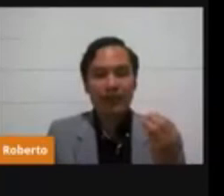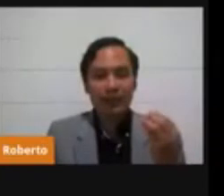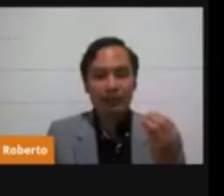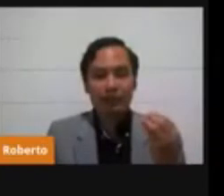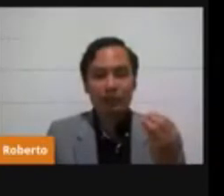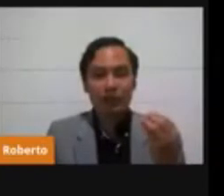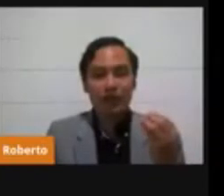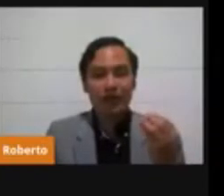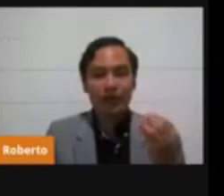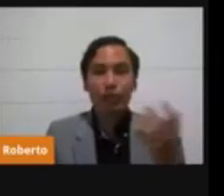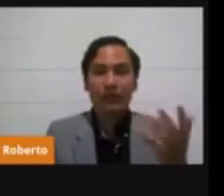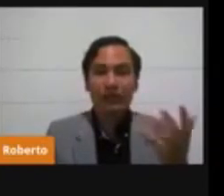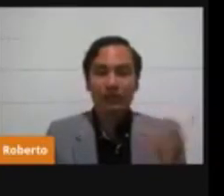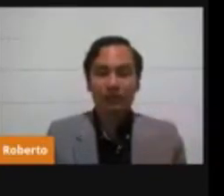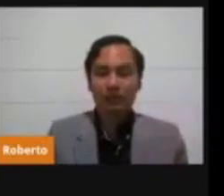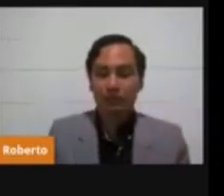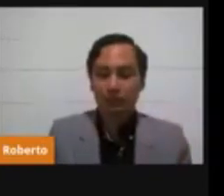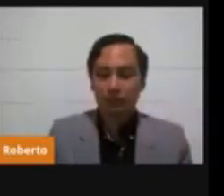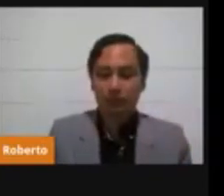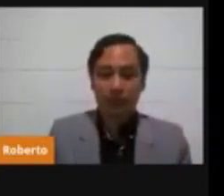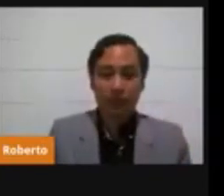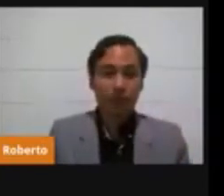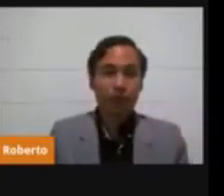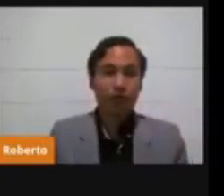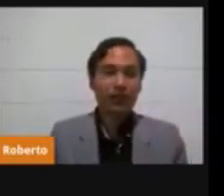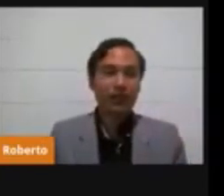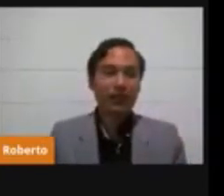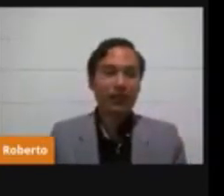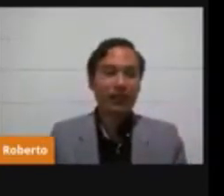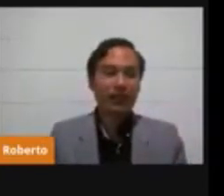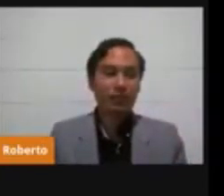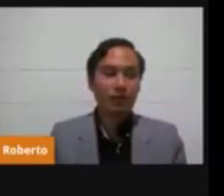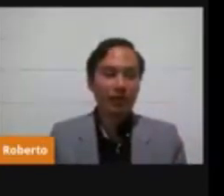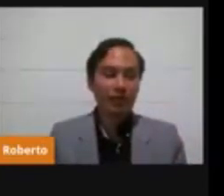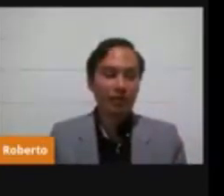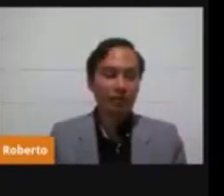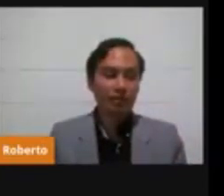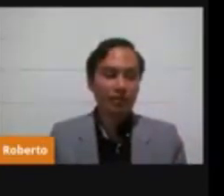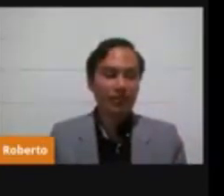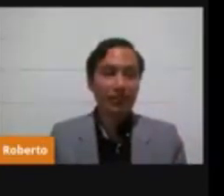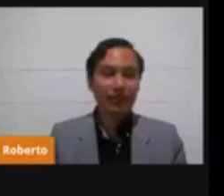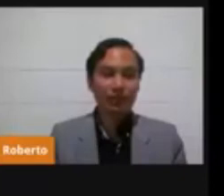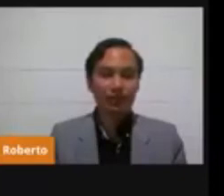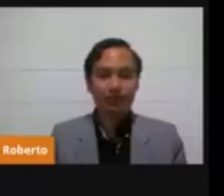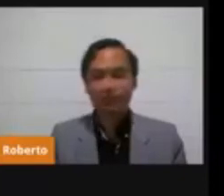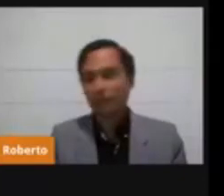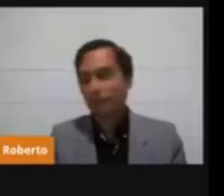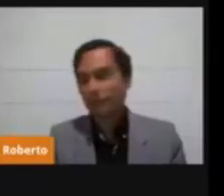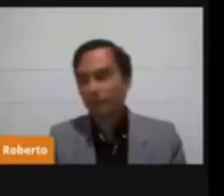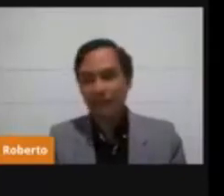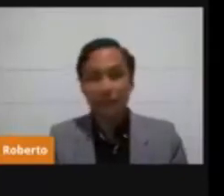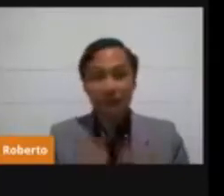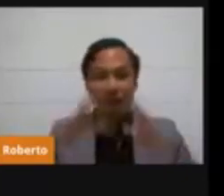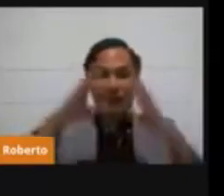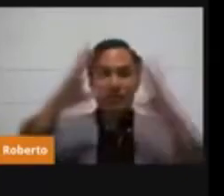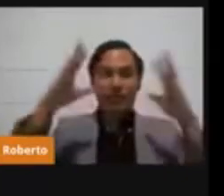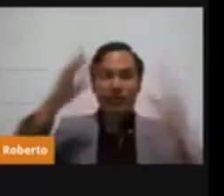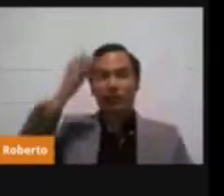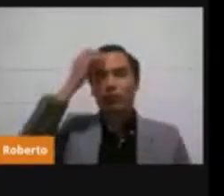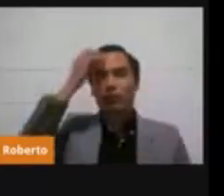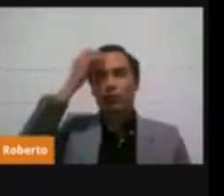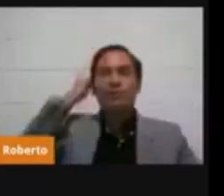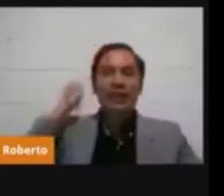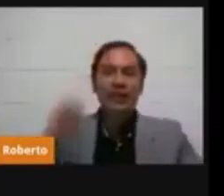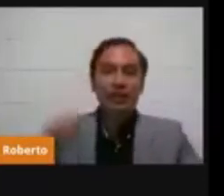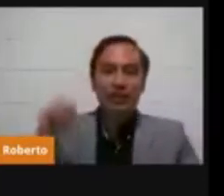porque no era útil. Por ejemplo, digamos los parámetros griegos de perfección del